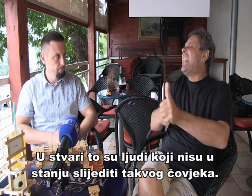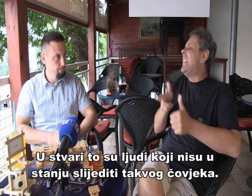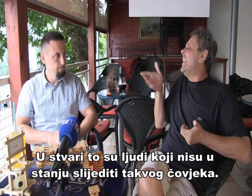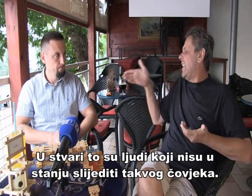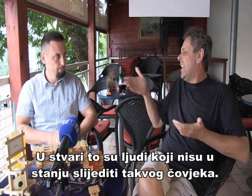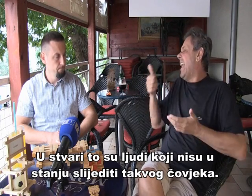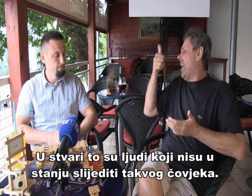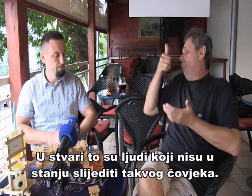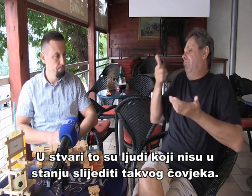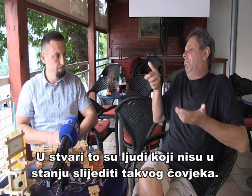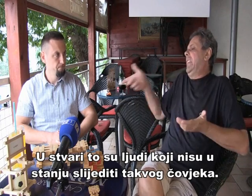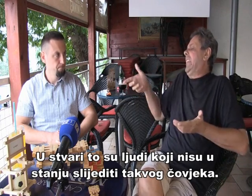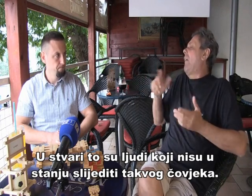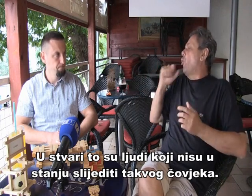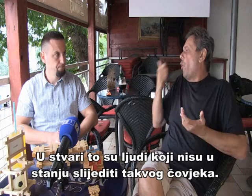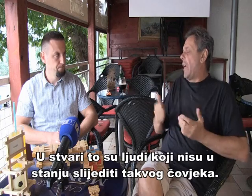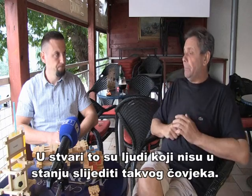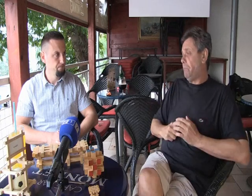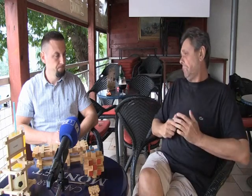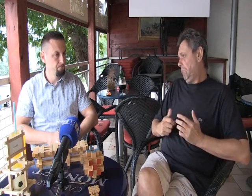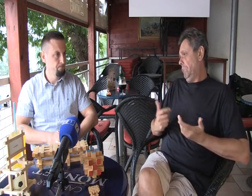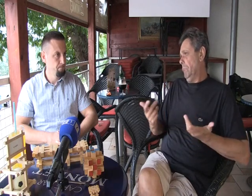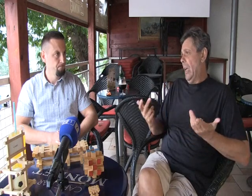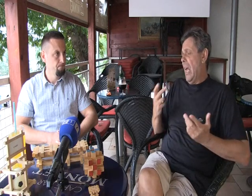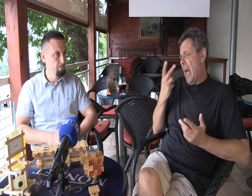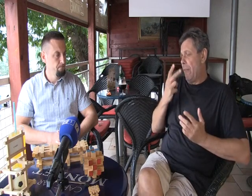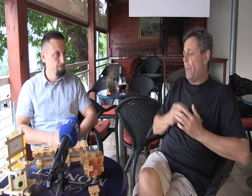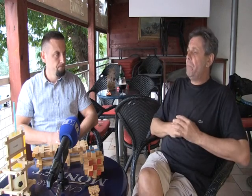slijediti takvog čovjeka. Naravno.